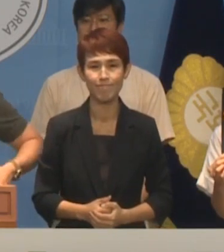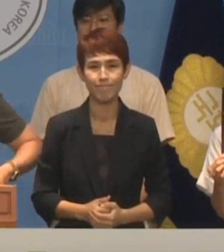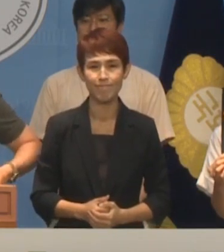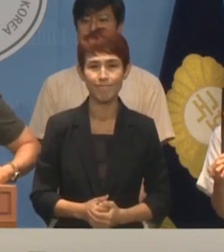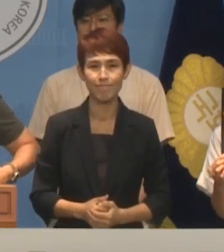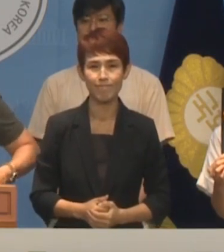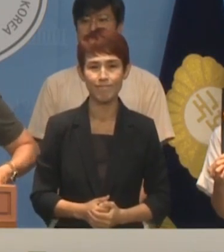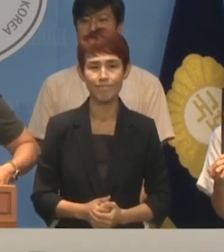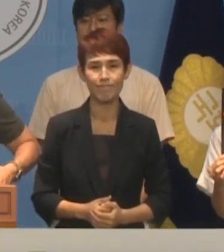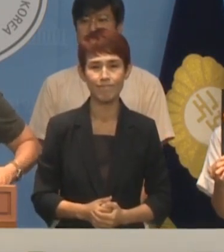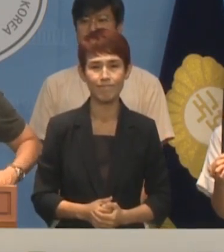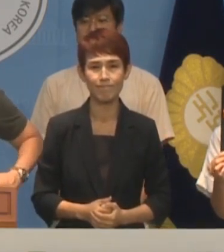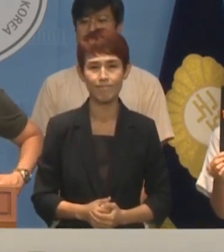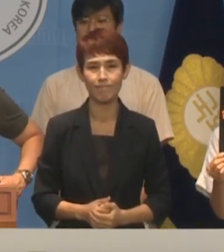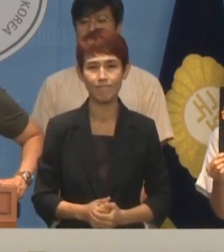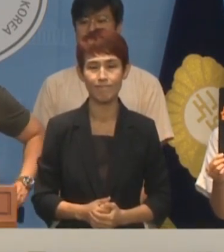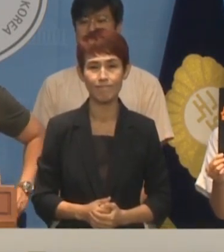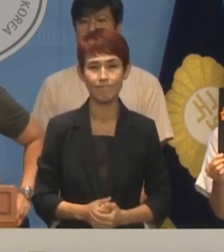시작이